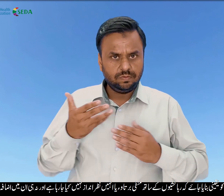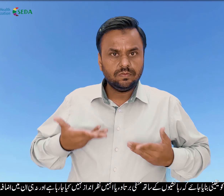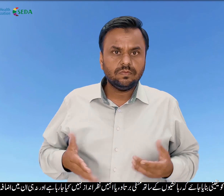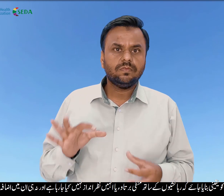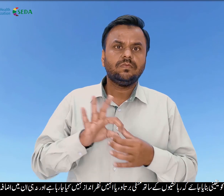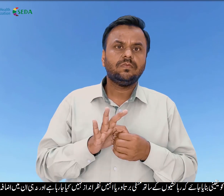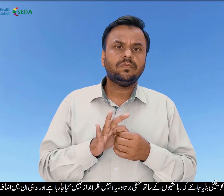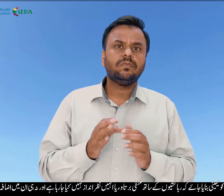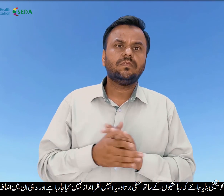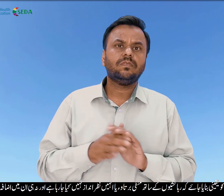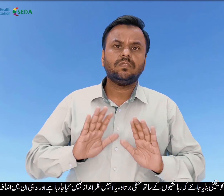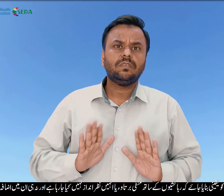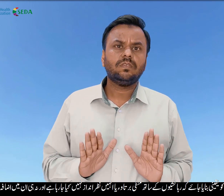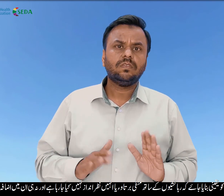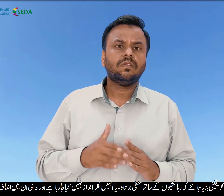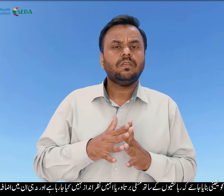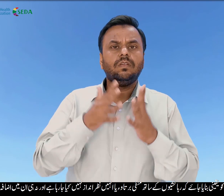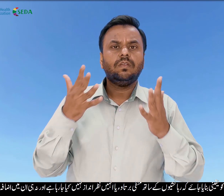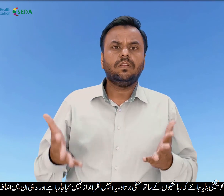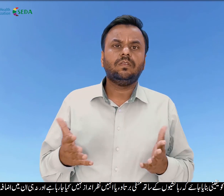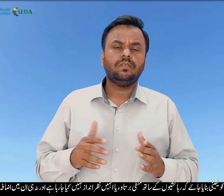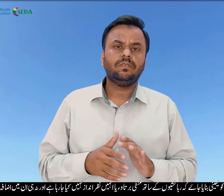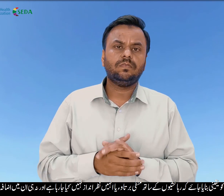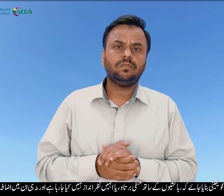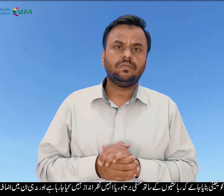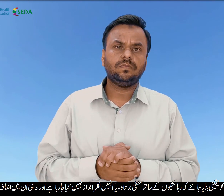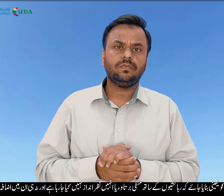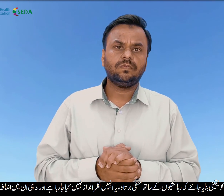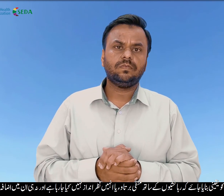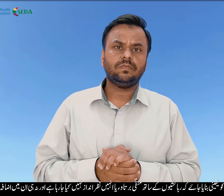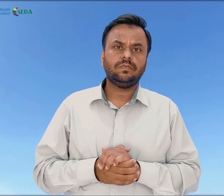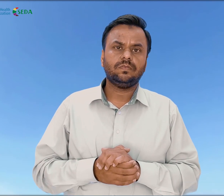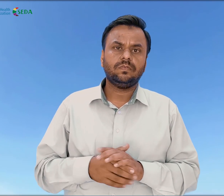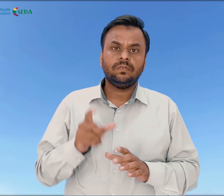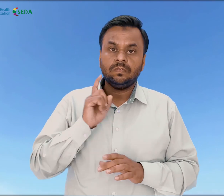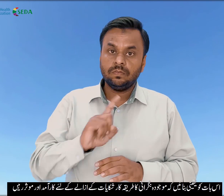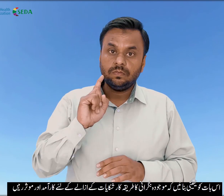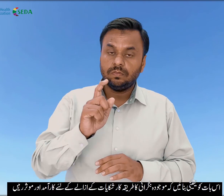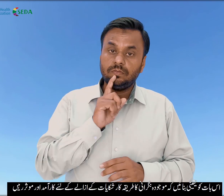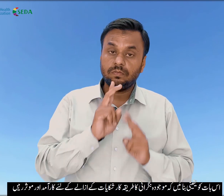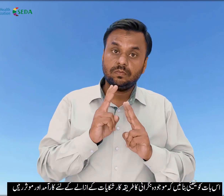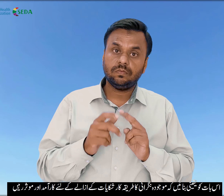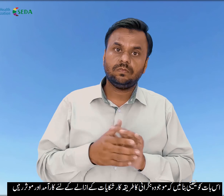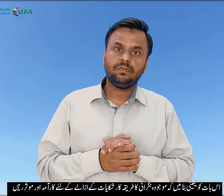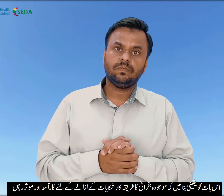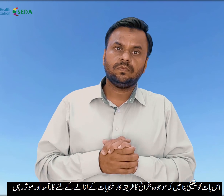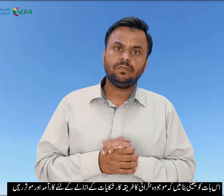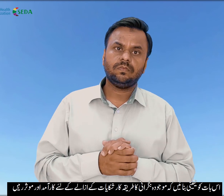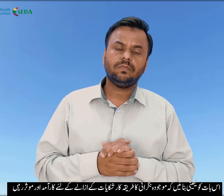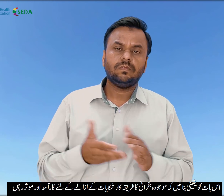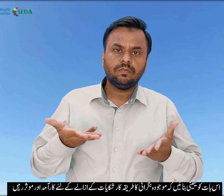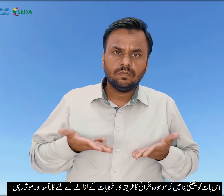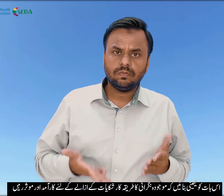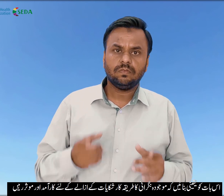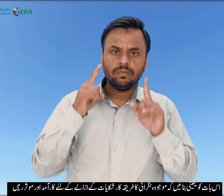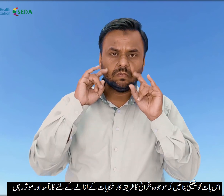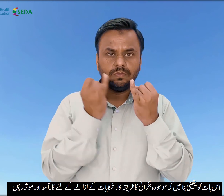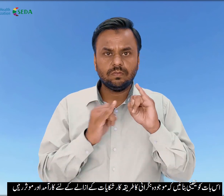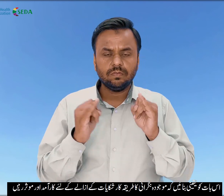ہے اور نہ ہی ان میں اضافہ ہوگا۔ اس بات کو یقینی بنائیں کہ موجودہ نگرانی